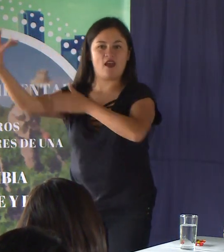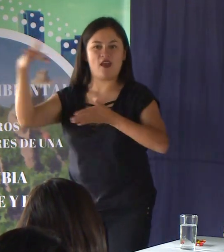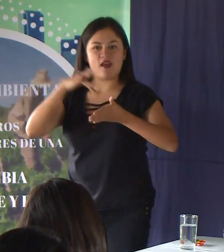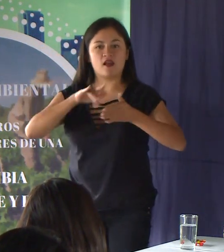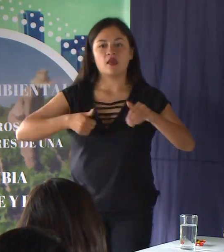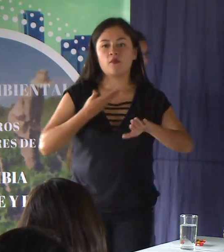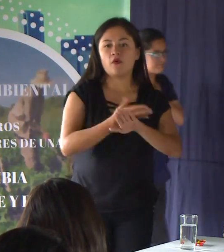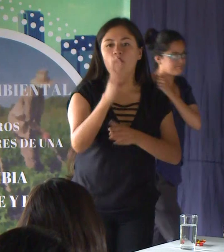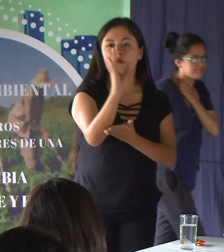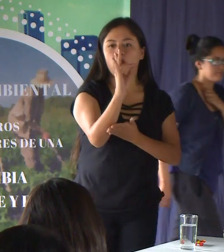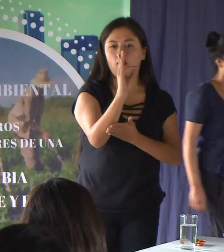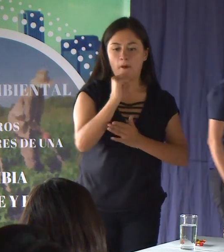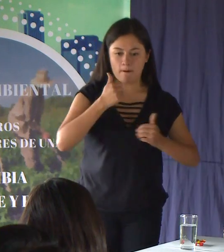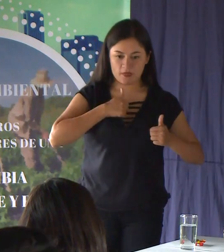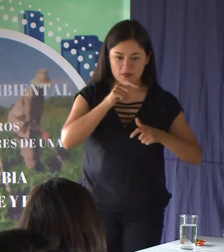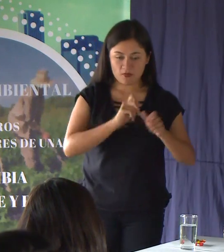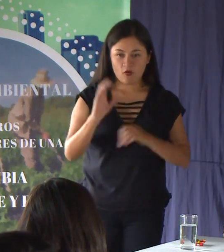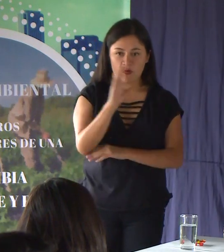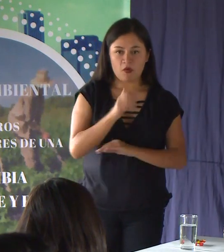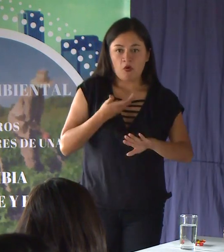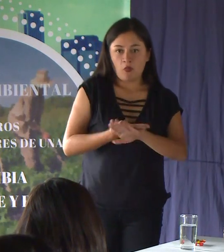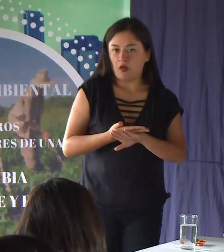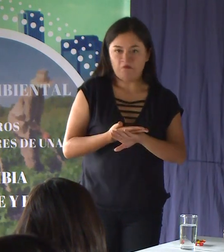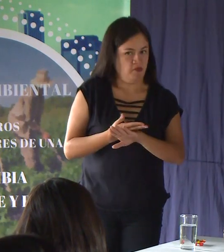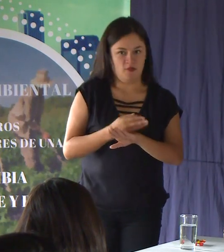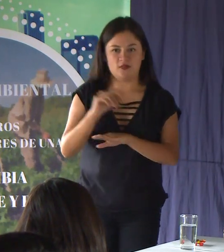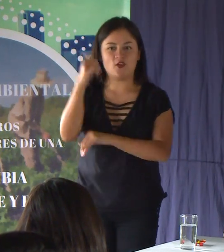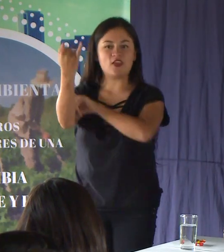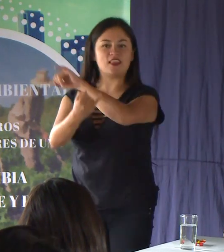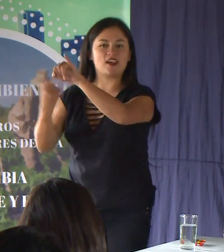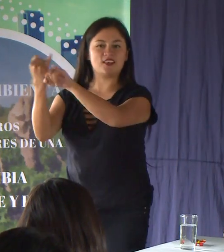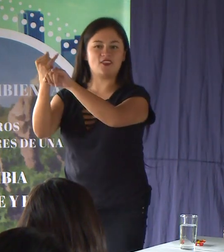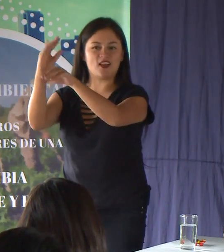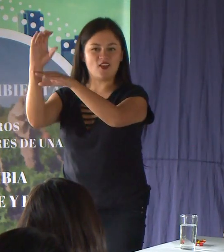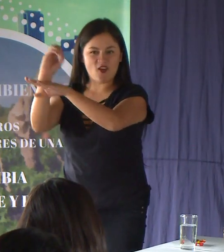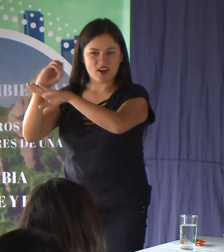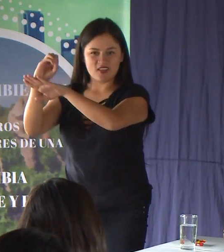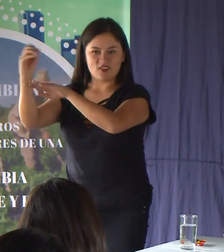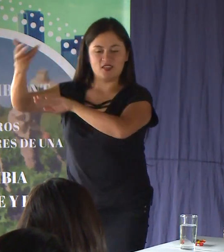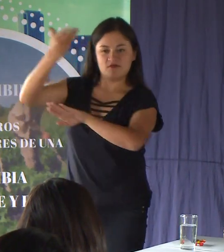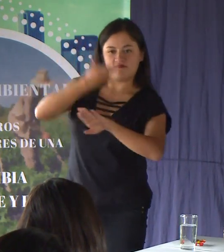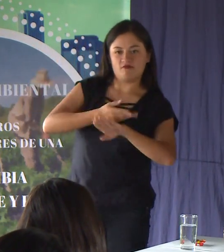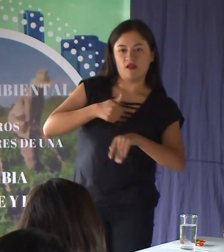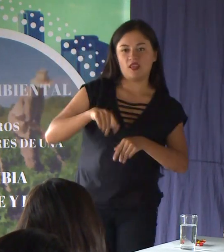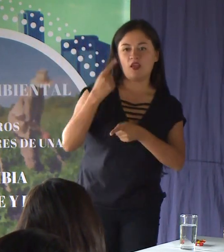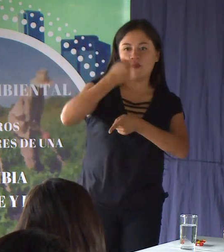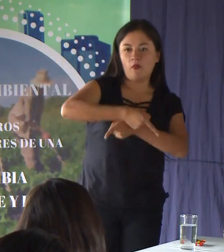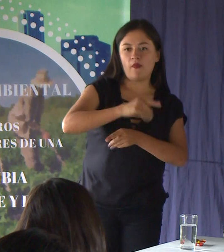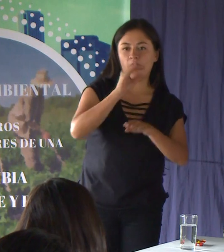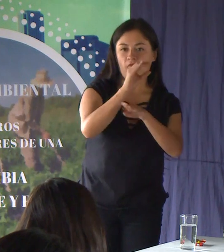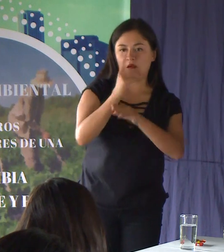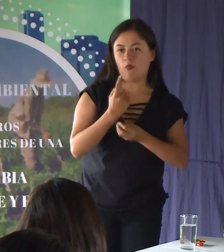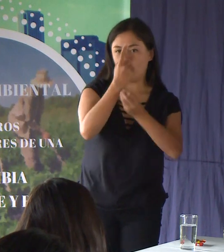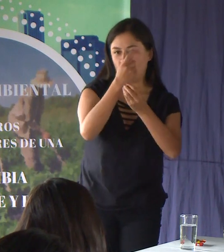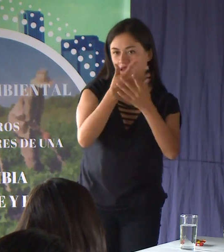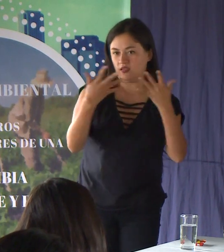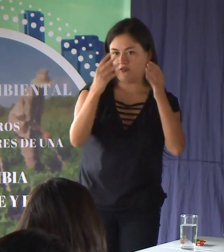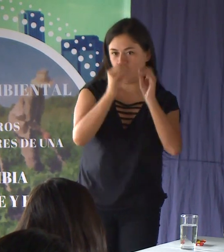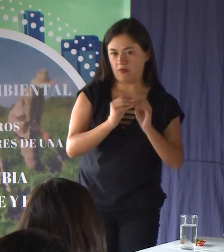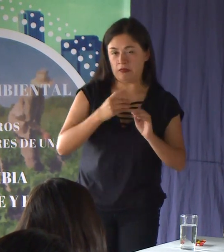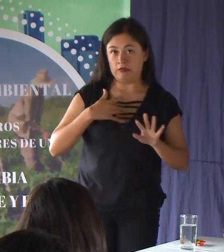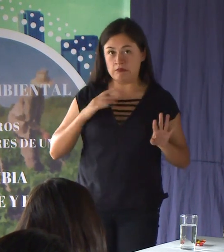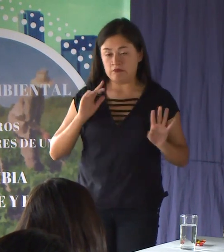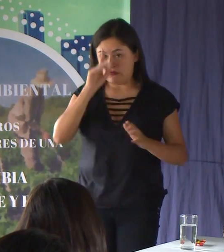particular. En ese sentido, digamos que yo me atrevería a afirmar que hoy,